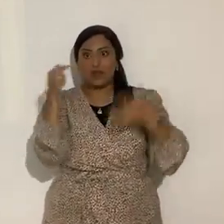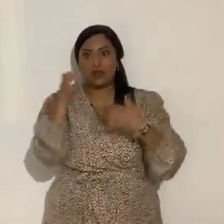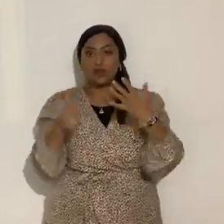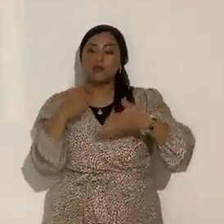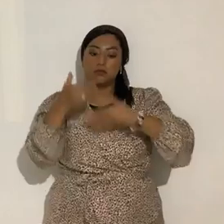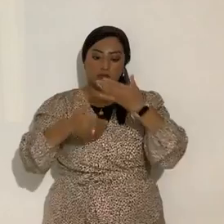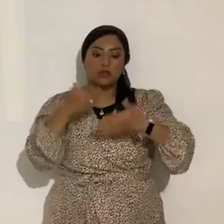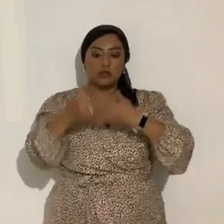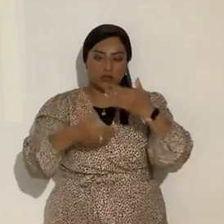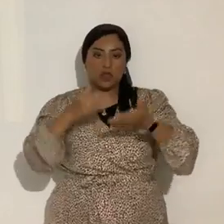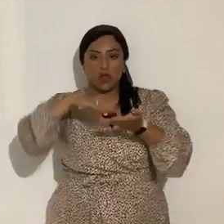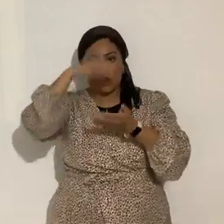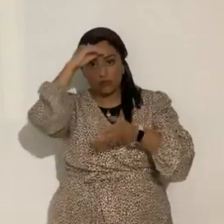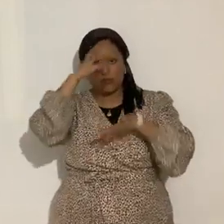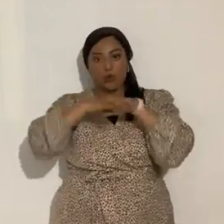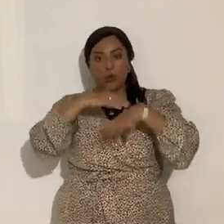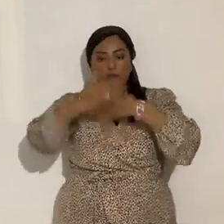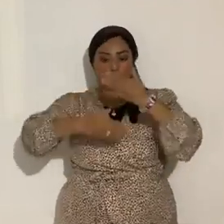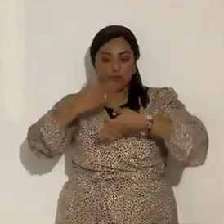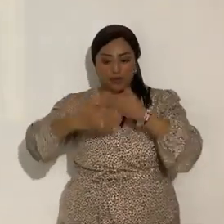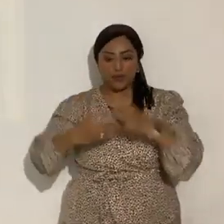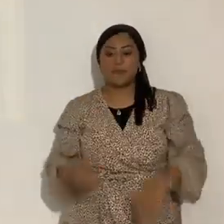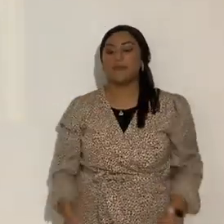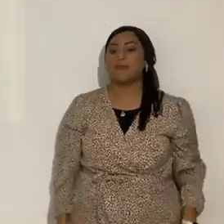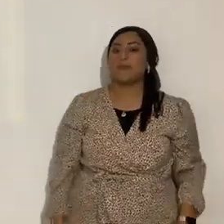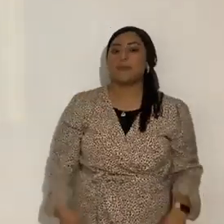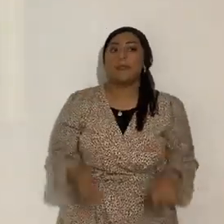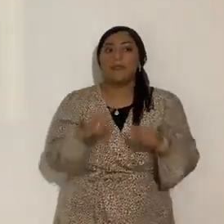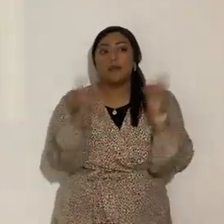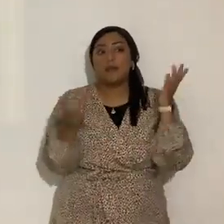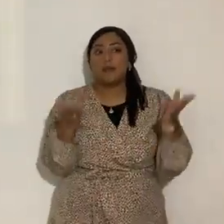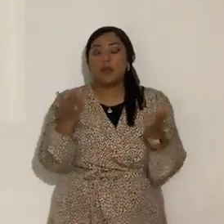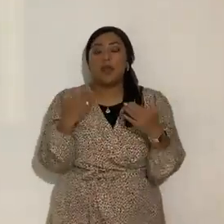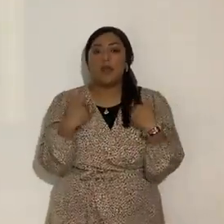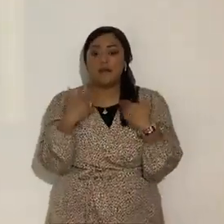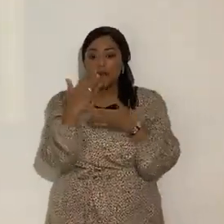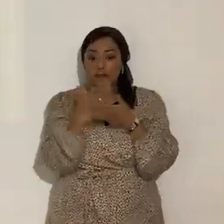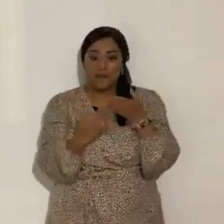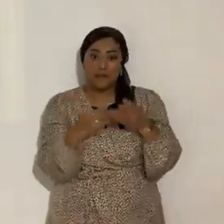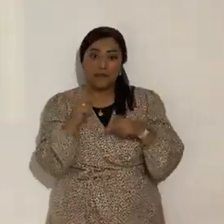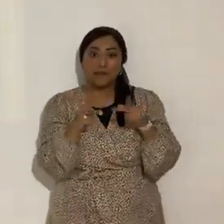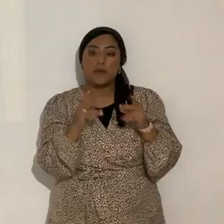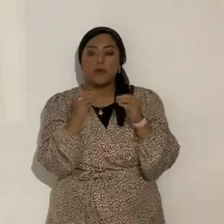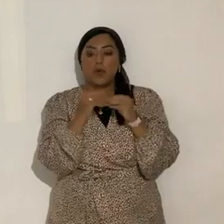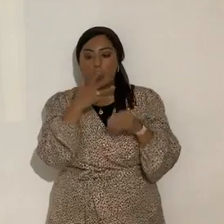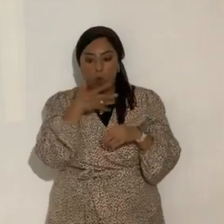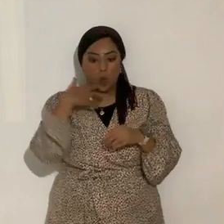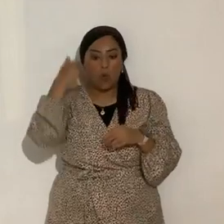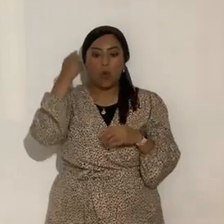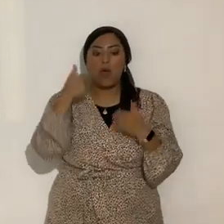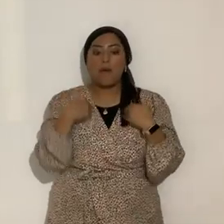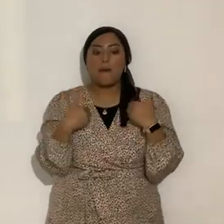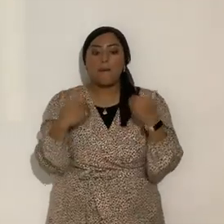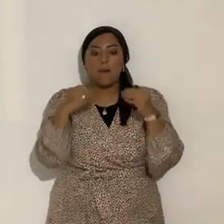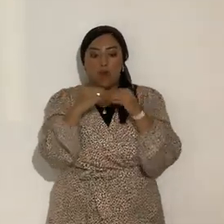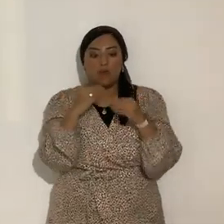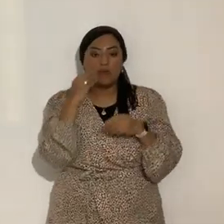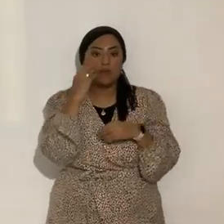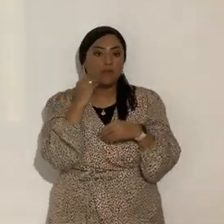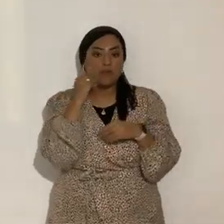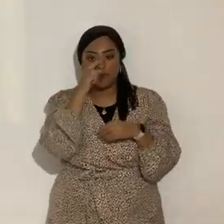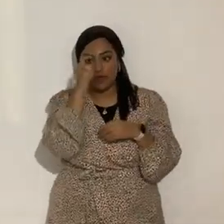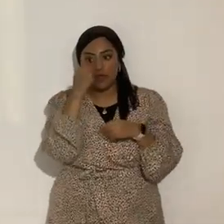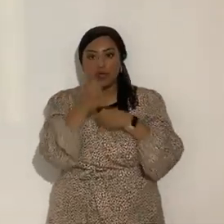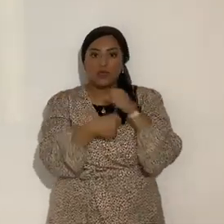vamos aprendiendo, nadie nace sabiendo. Pero lógico que habemos personas mayores y que tenemos experiencia por